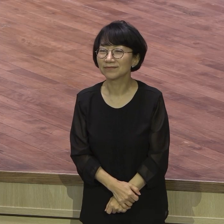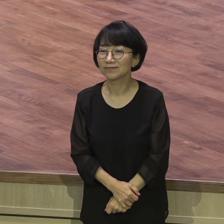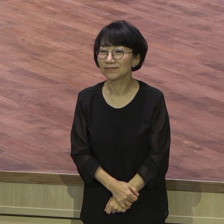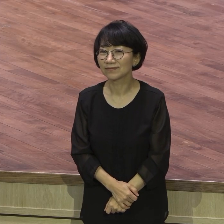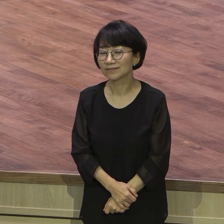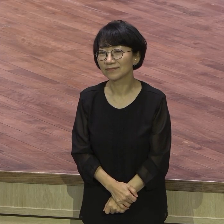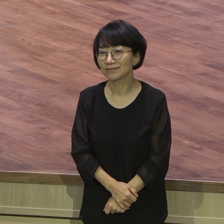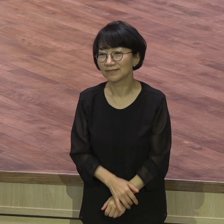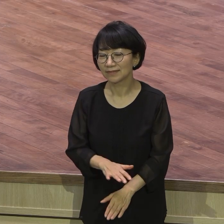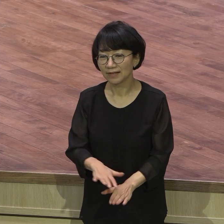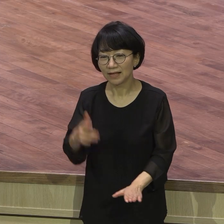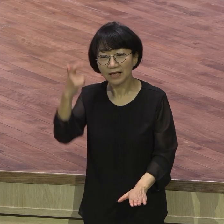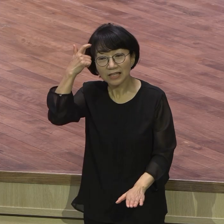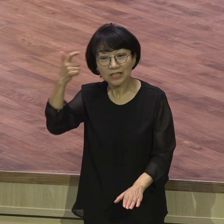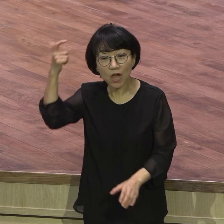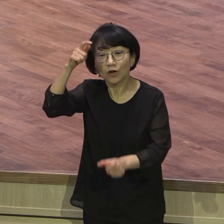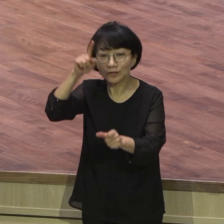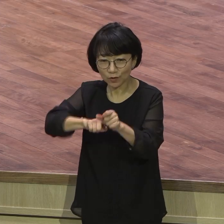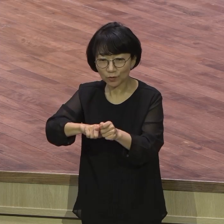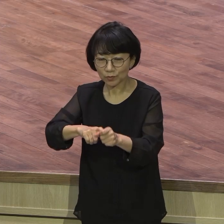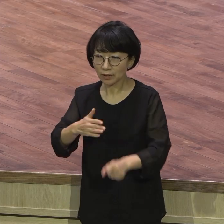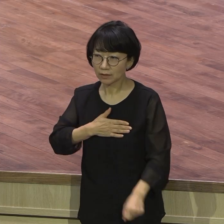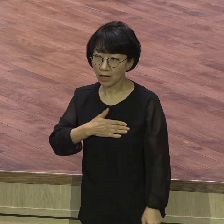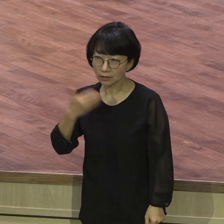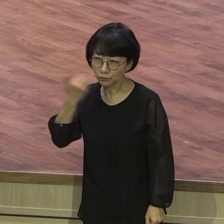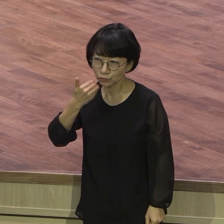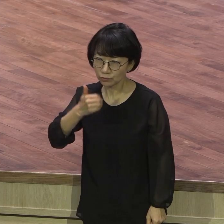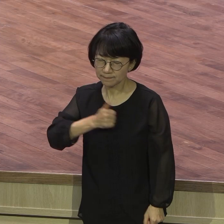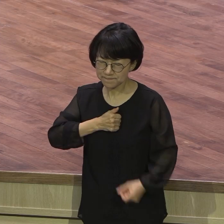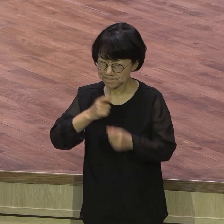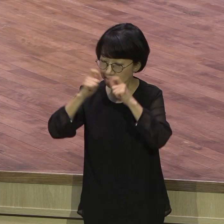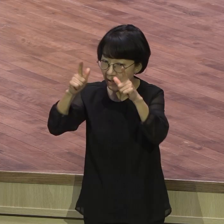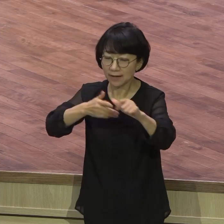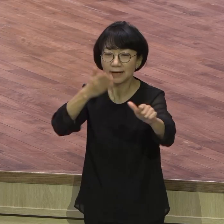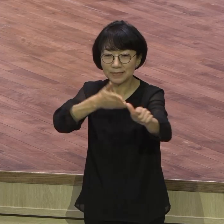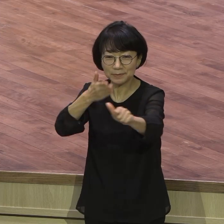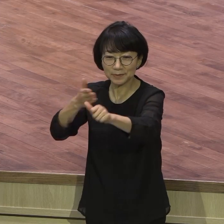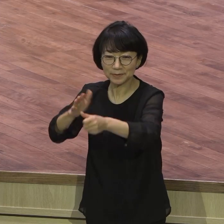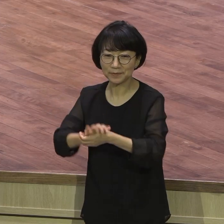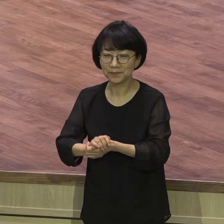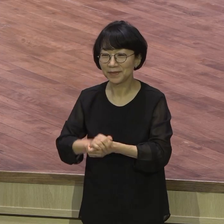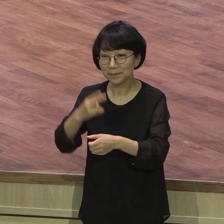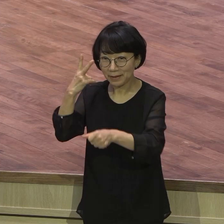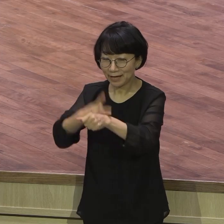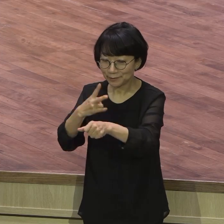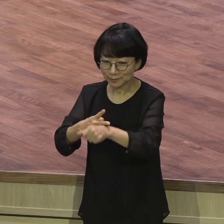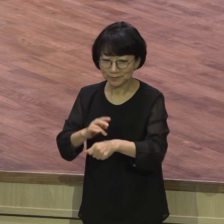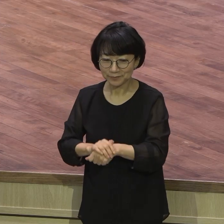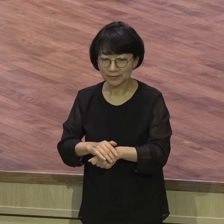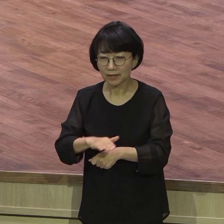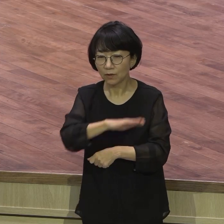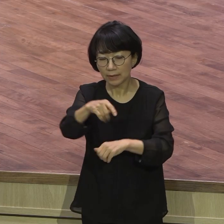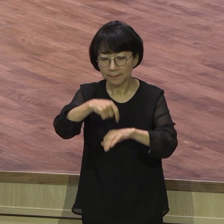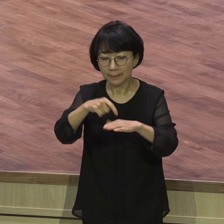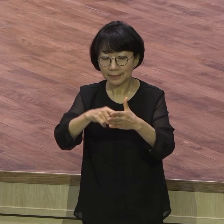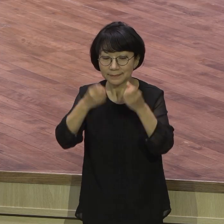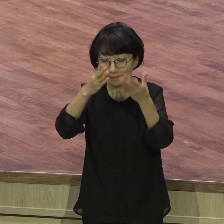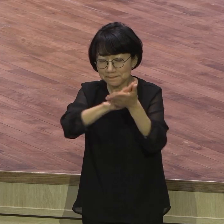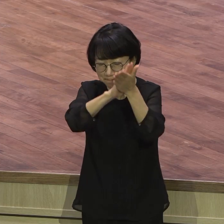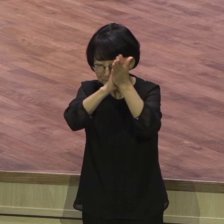여러분 영적 정체성을 분명히 하시기 바랍니다 바울은 우리에게 마음을 새롭게 함으로 변화를 받으라 그러지